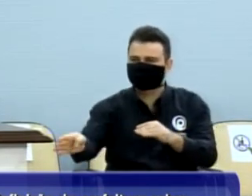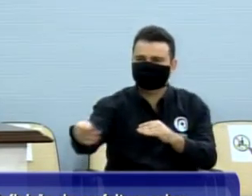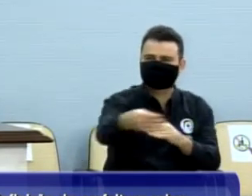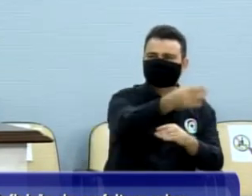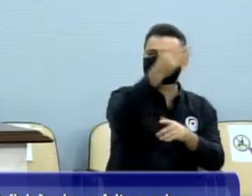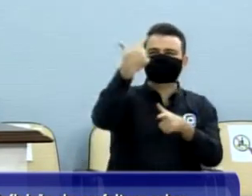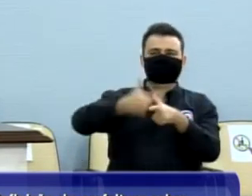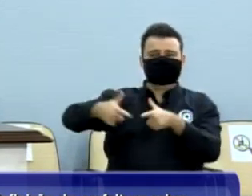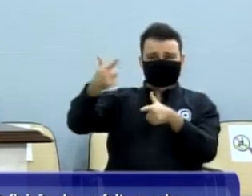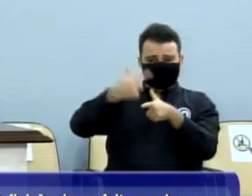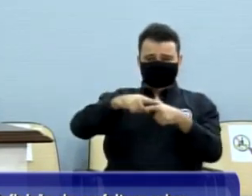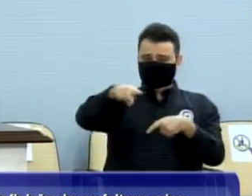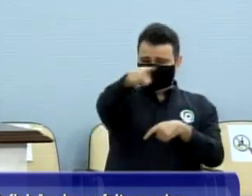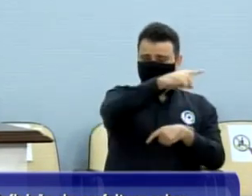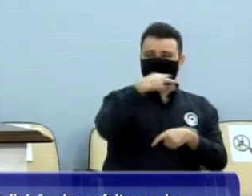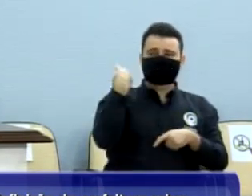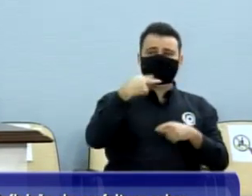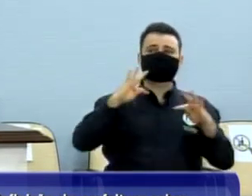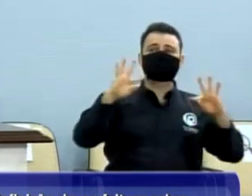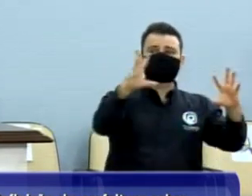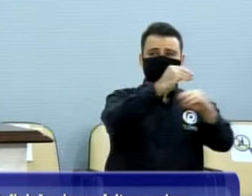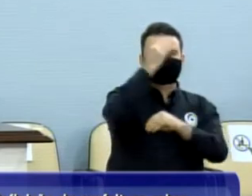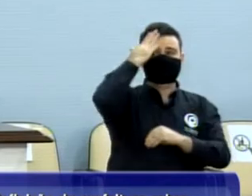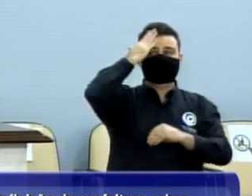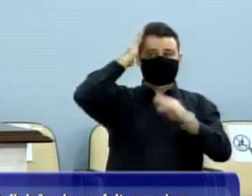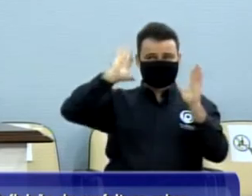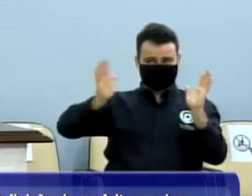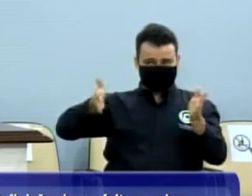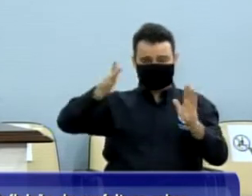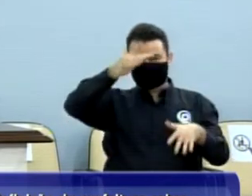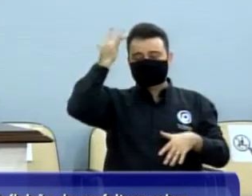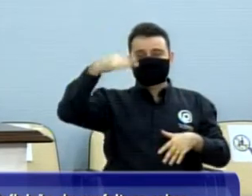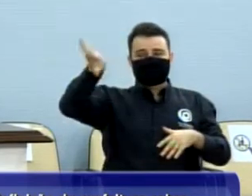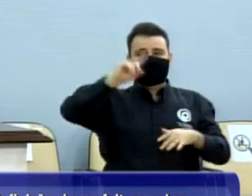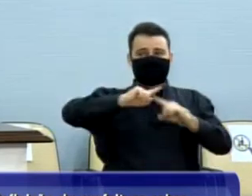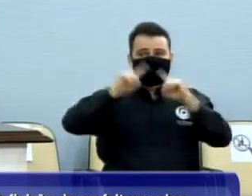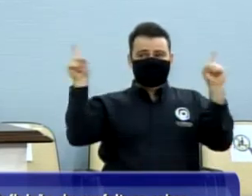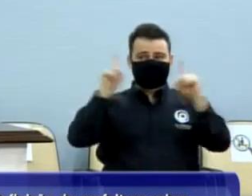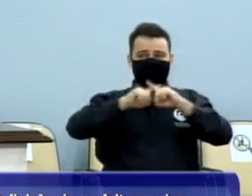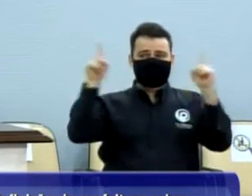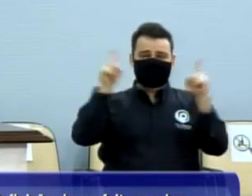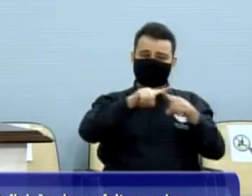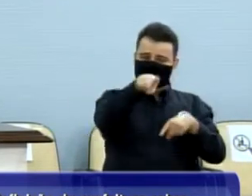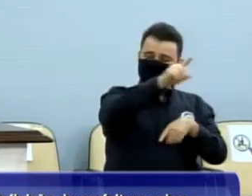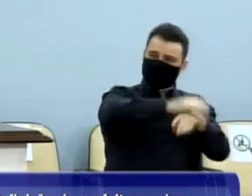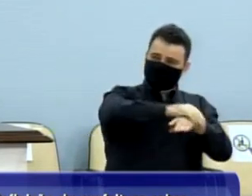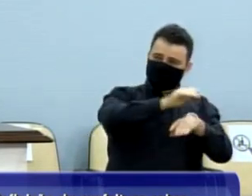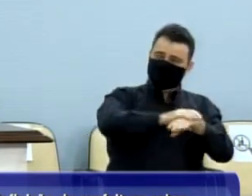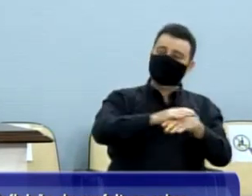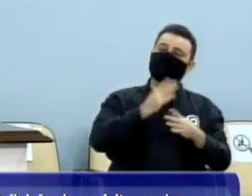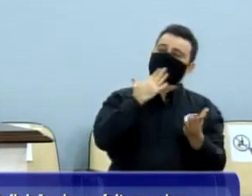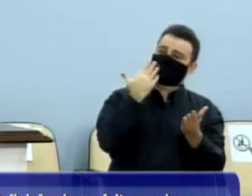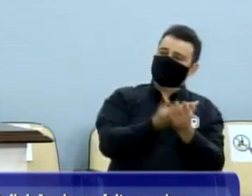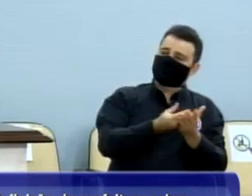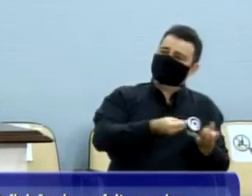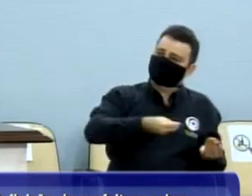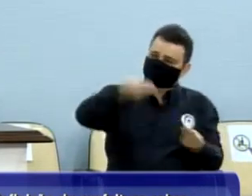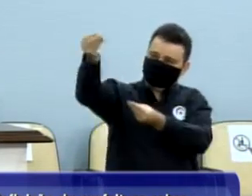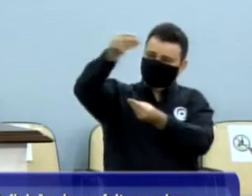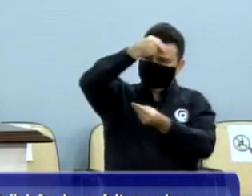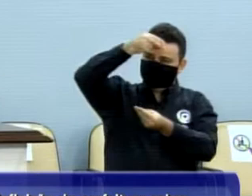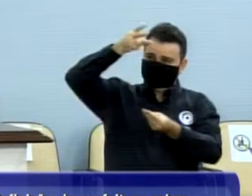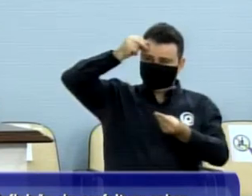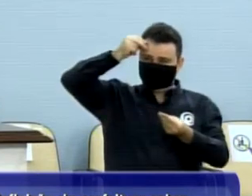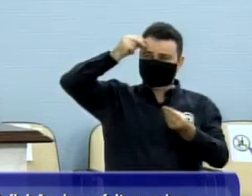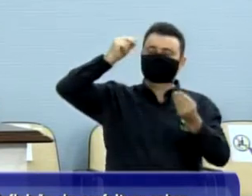reclamações, todos os vereadores já também fizeram requerimentos e tudo mais, que é o papel de